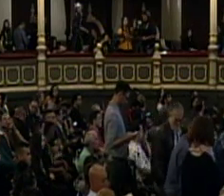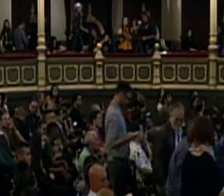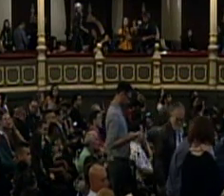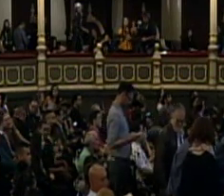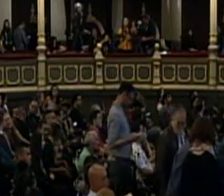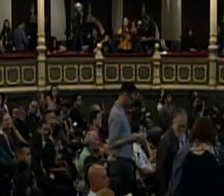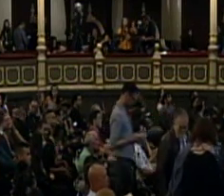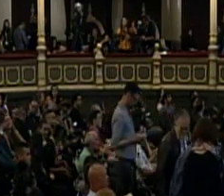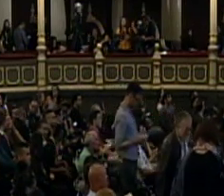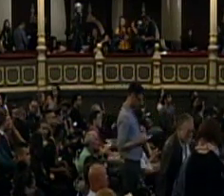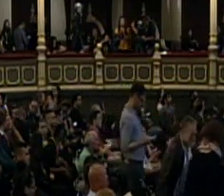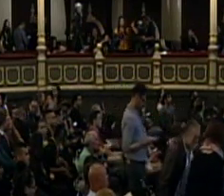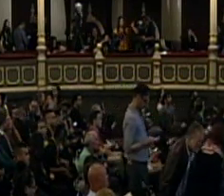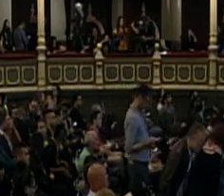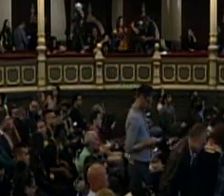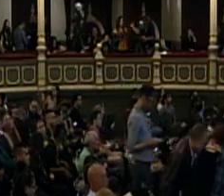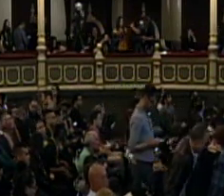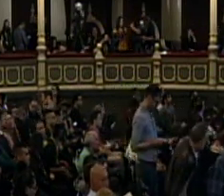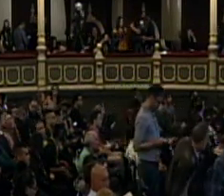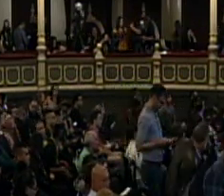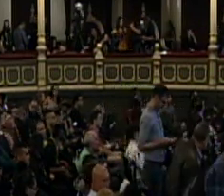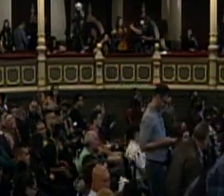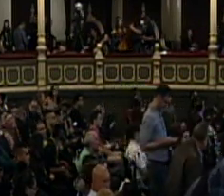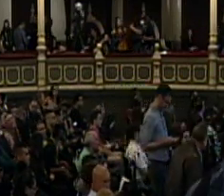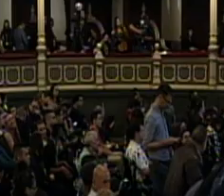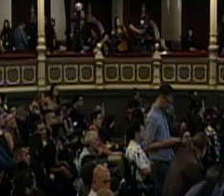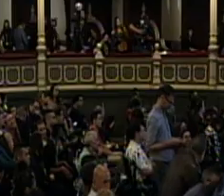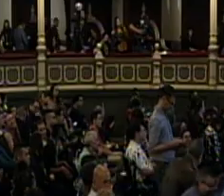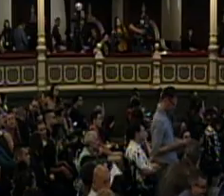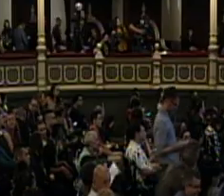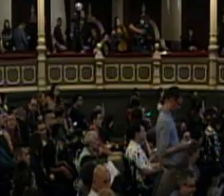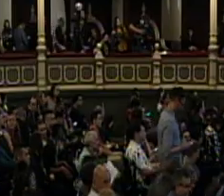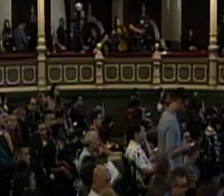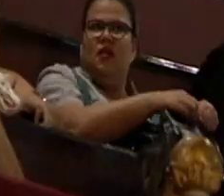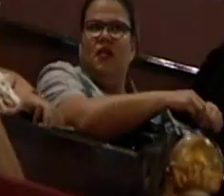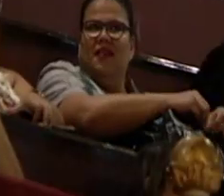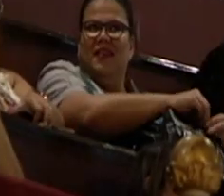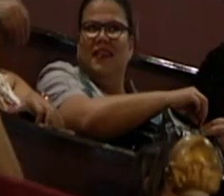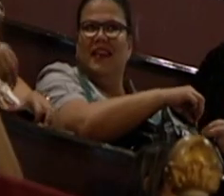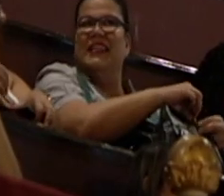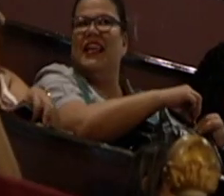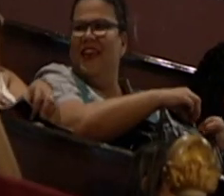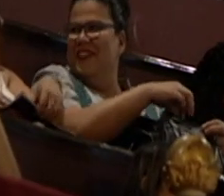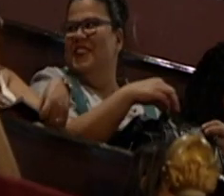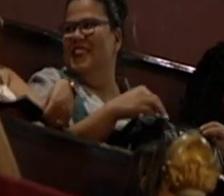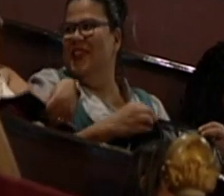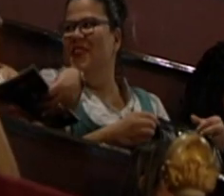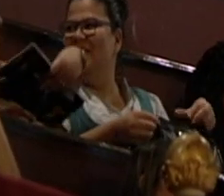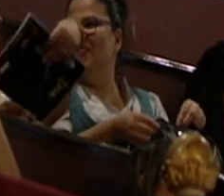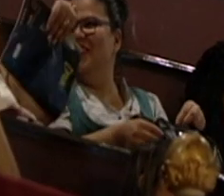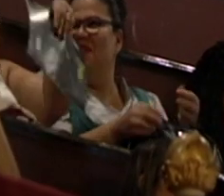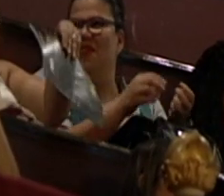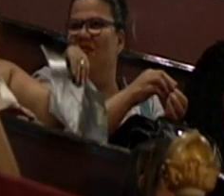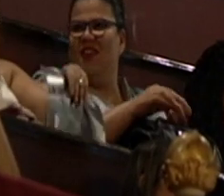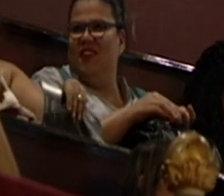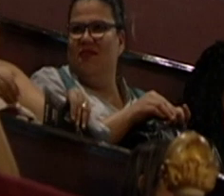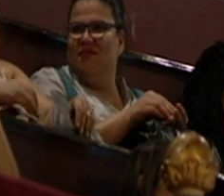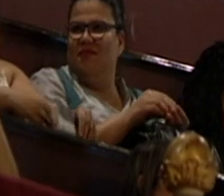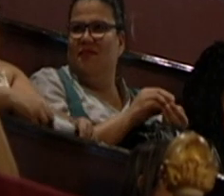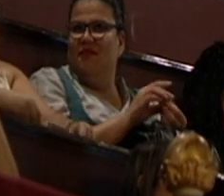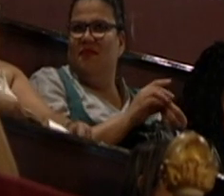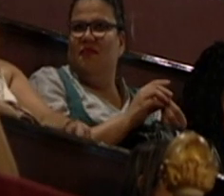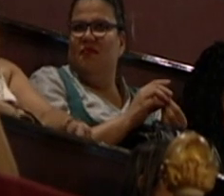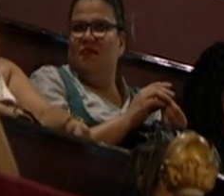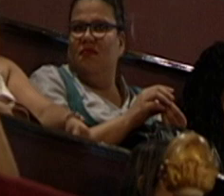tomará su lugar en la butaca y arrancará la inauguración ya oficial de este FIA 2018. Viene acompañado de la primera dama